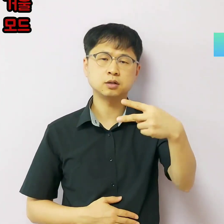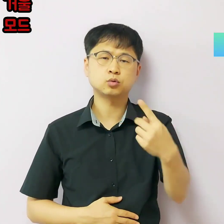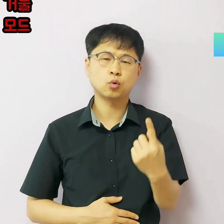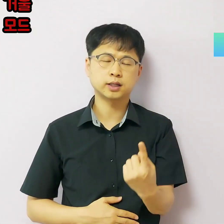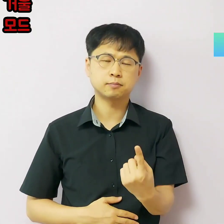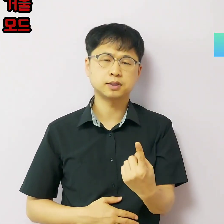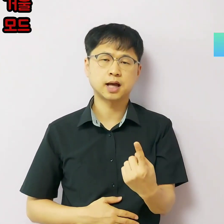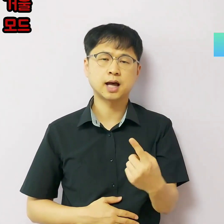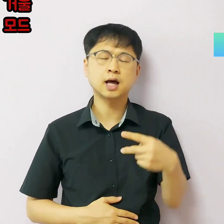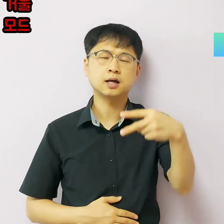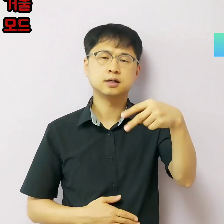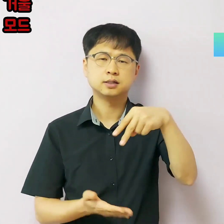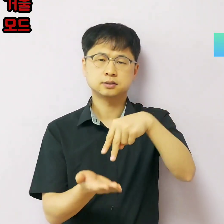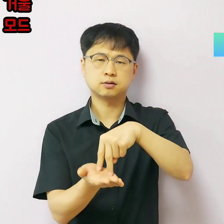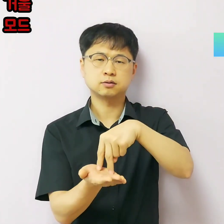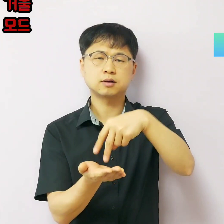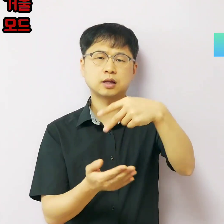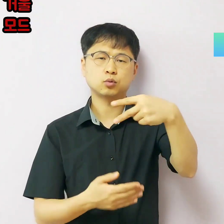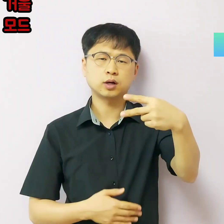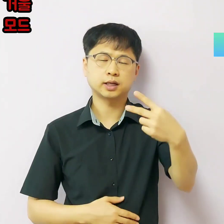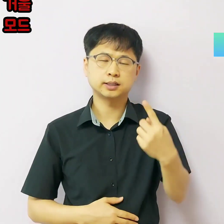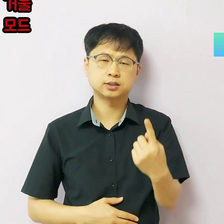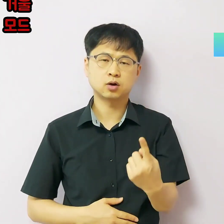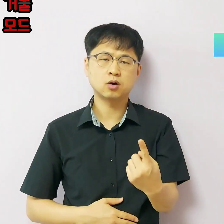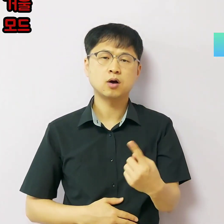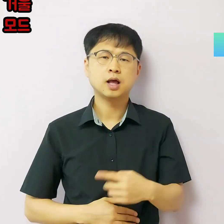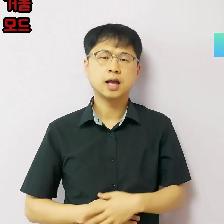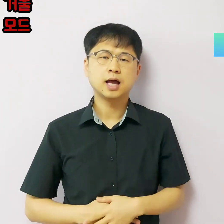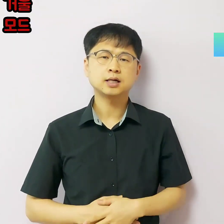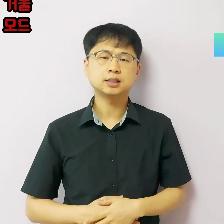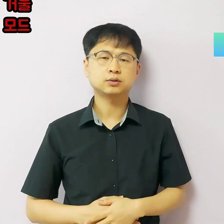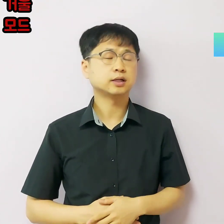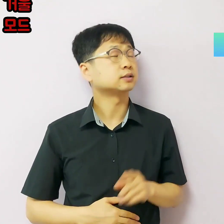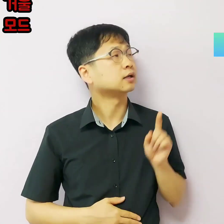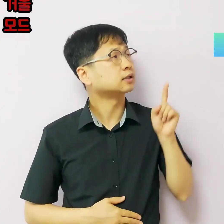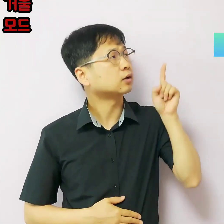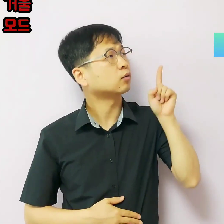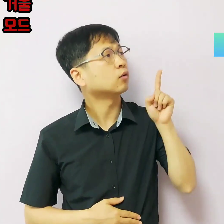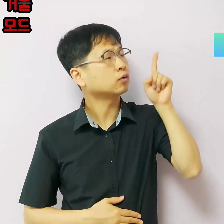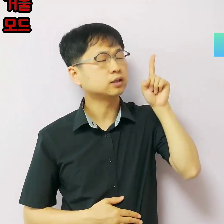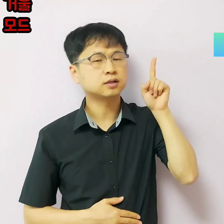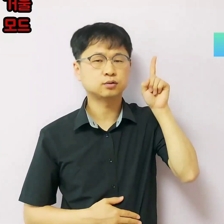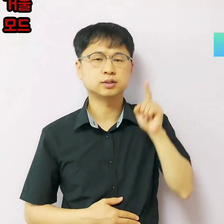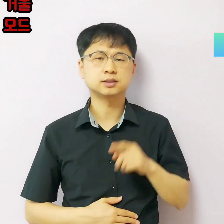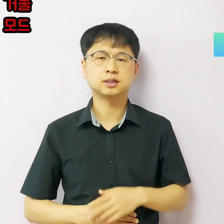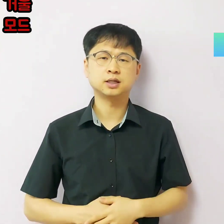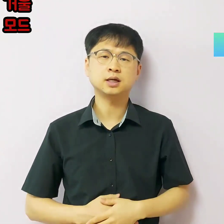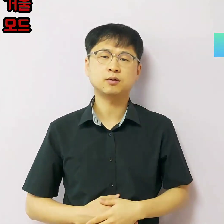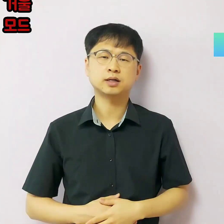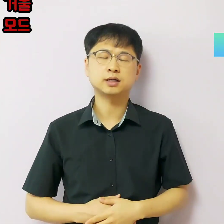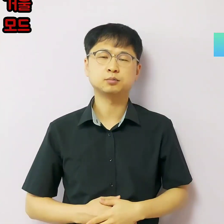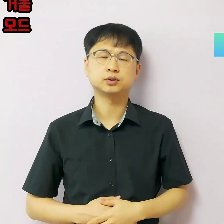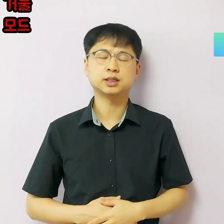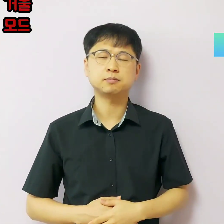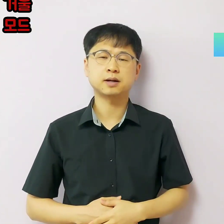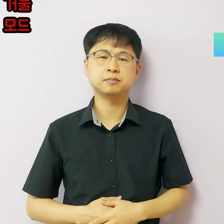써주시면 도가 됩니다. 서더라도가 되겠죠. 한글지와 영상은 따로 링크해 두겠으니 확인해 보시기